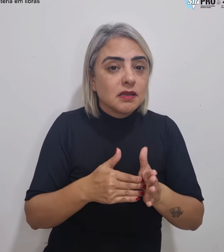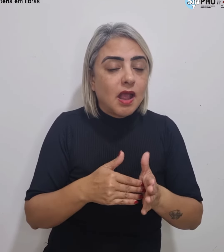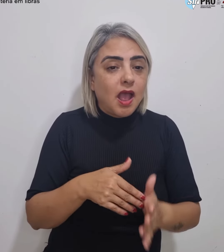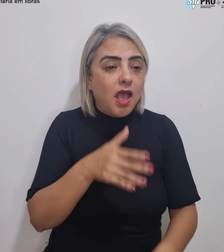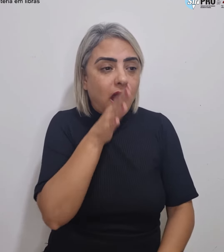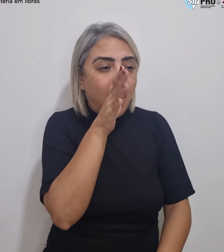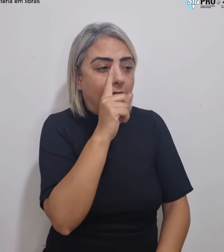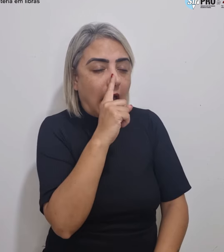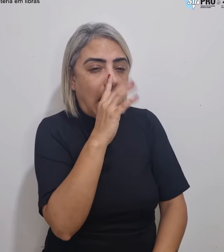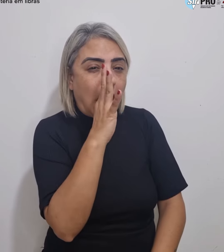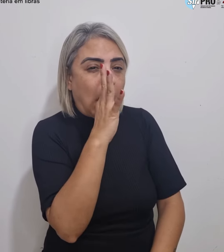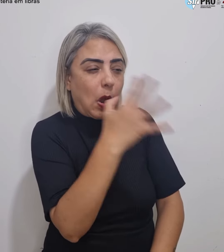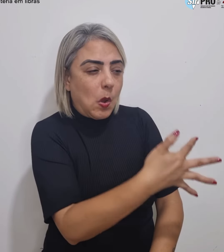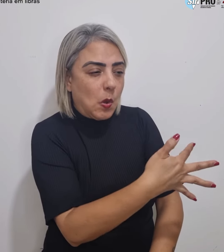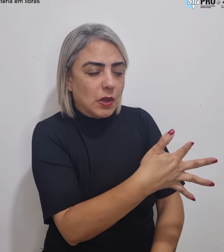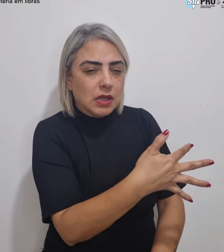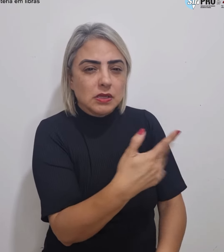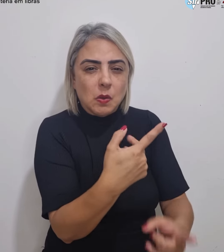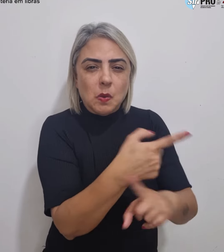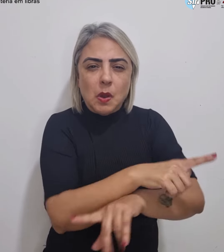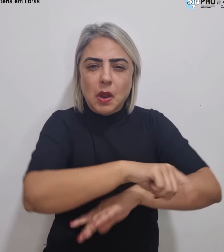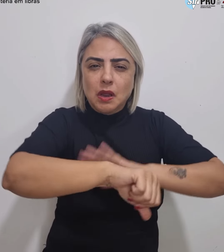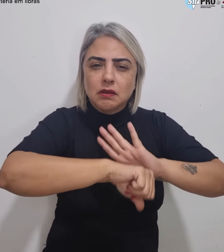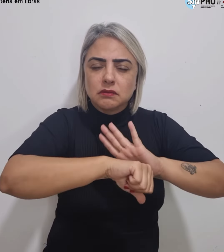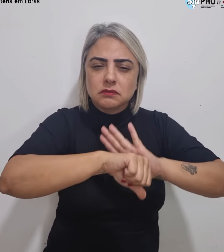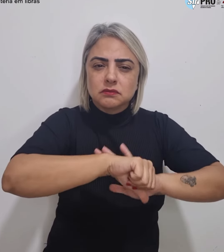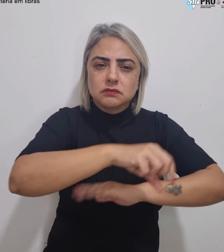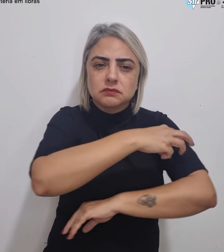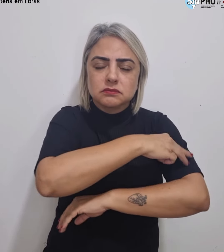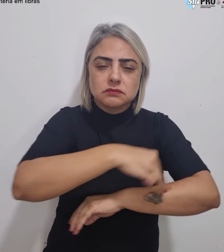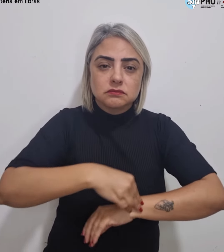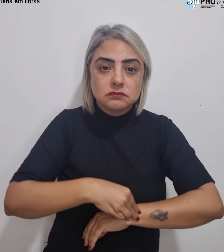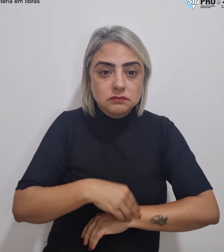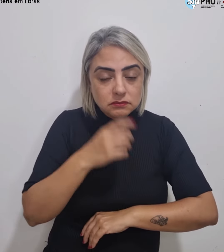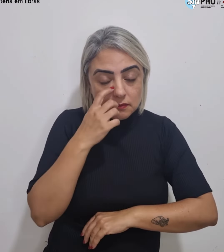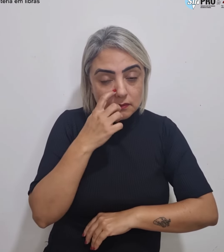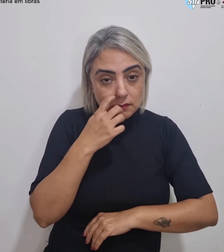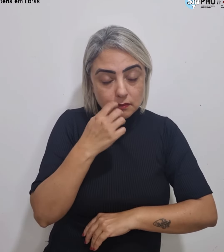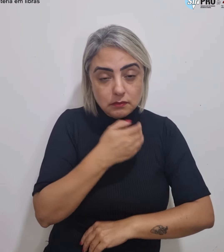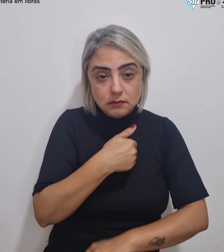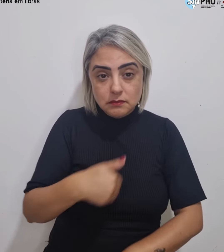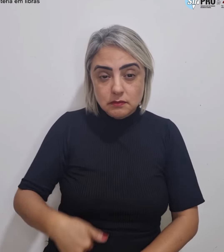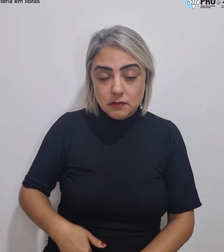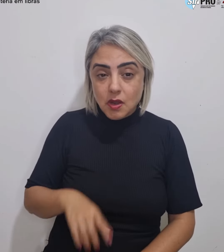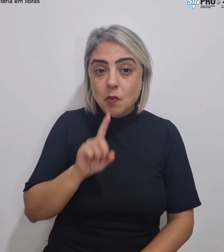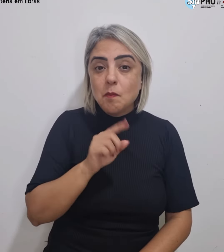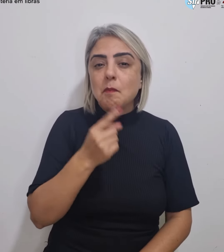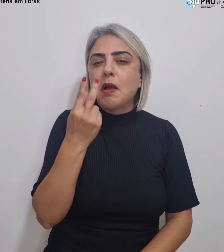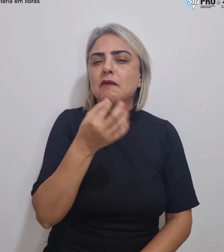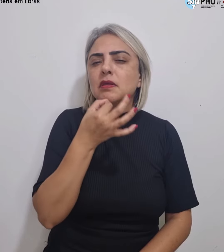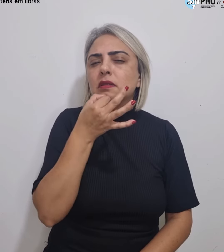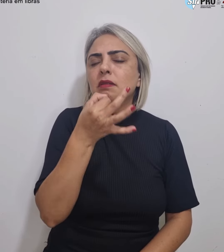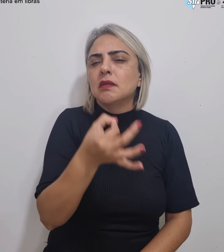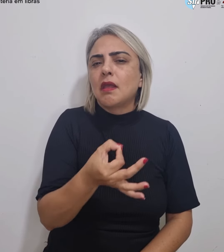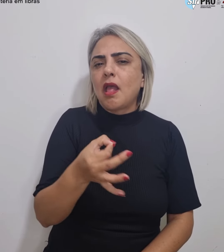criminosa contra a categoria do magistério público, uma vez que sugere que a pornografia e a